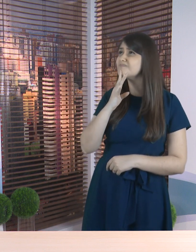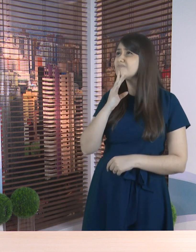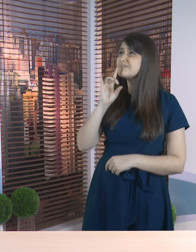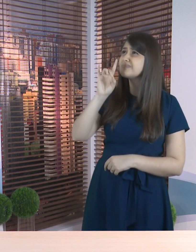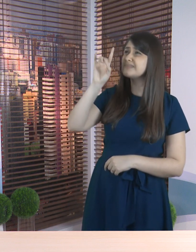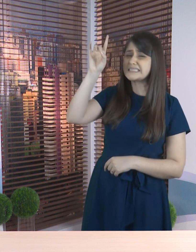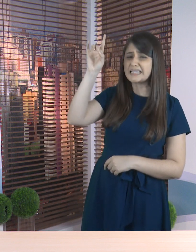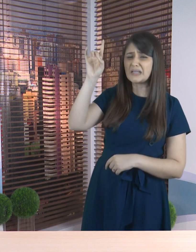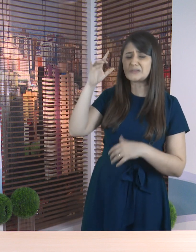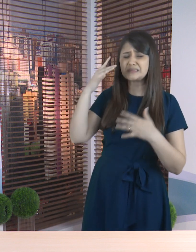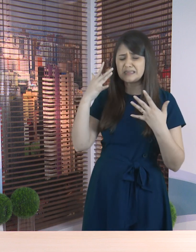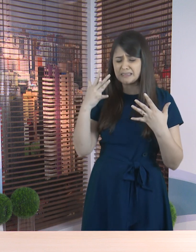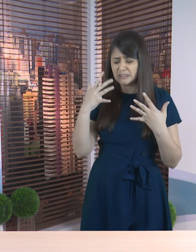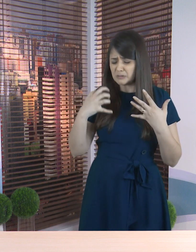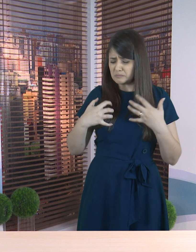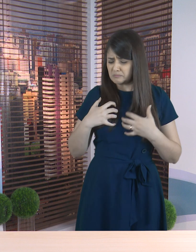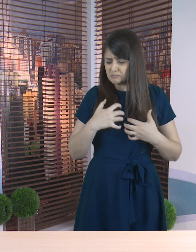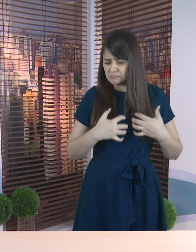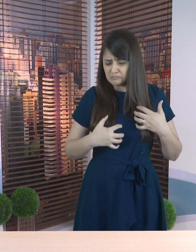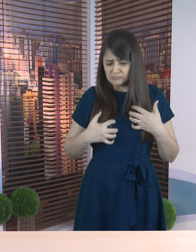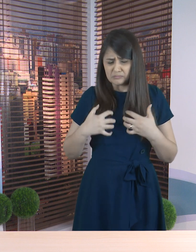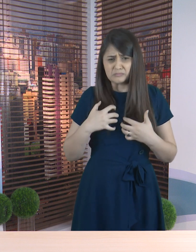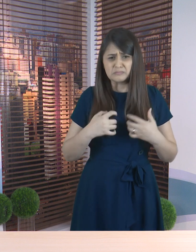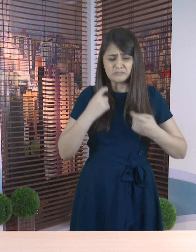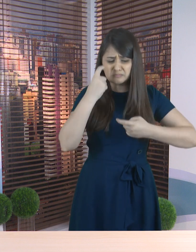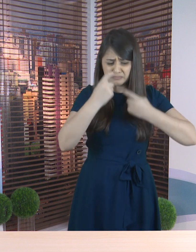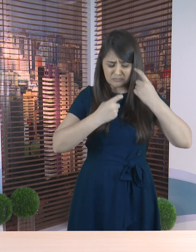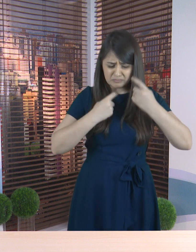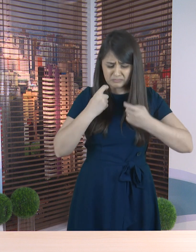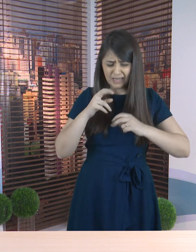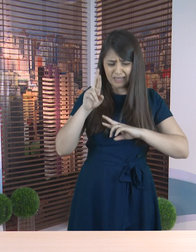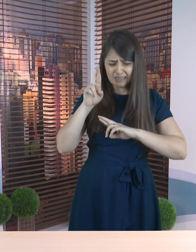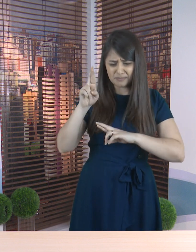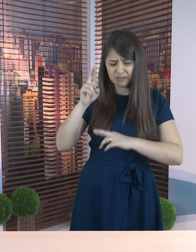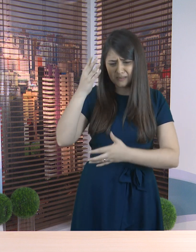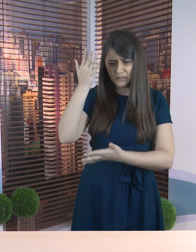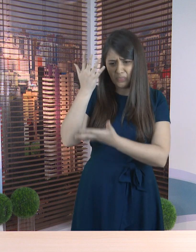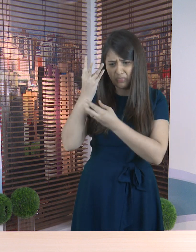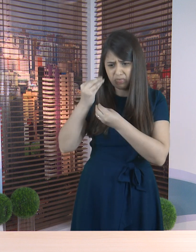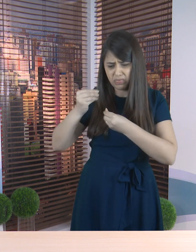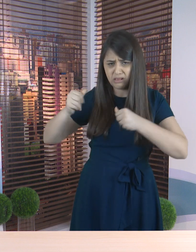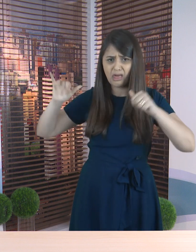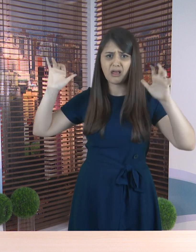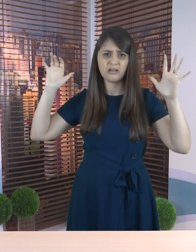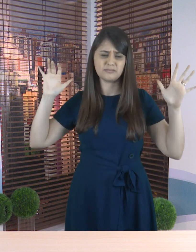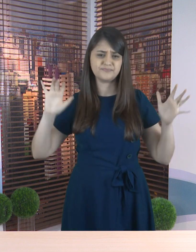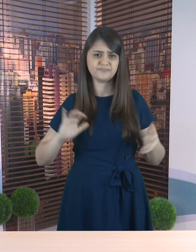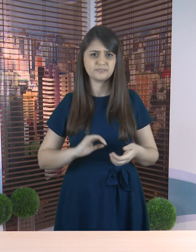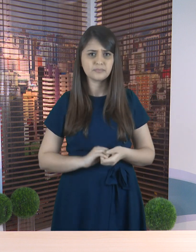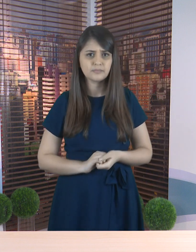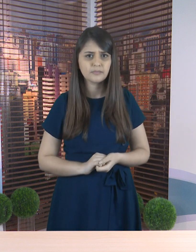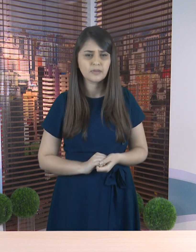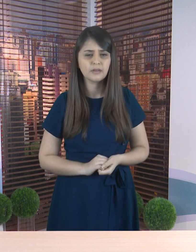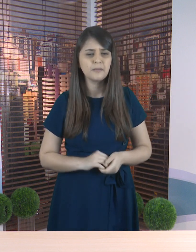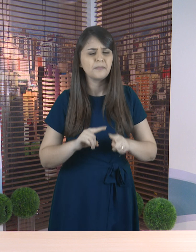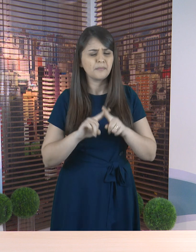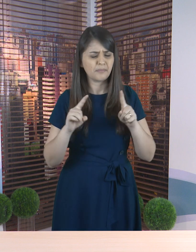da desesperança. Mas, como das outras vezes, mesmo angustiado e não sabendo como Deus permite tudo